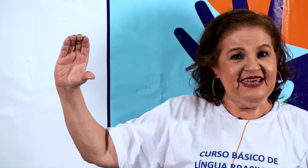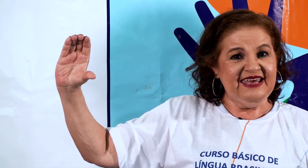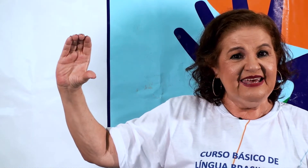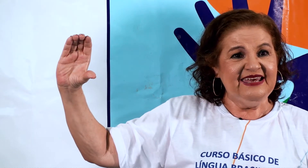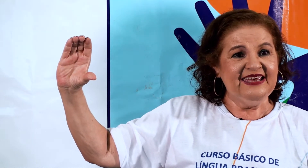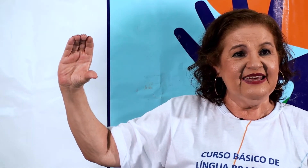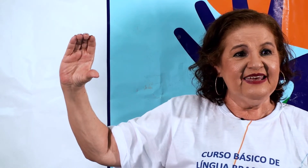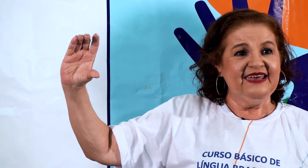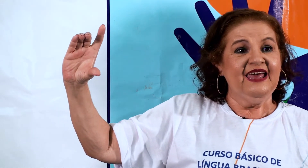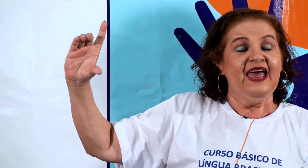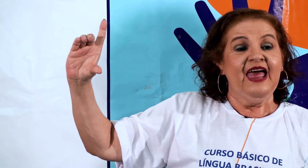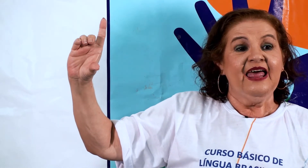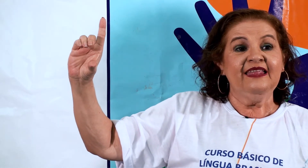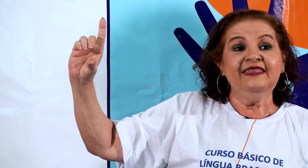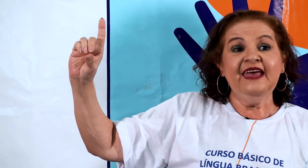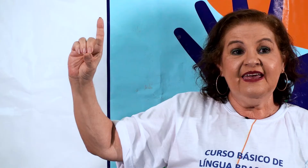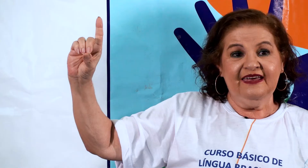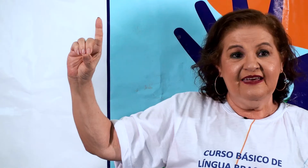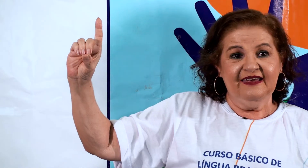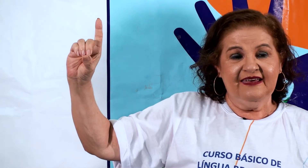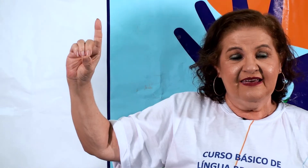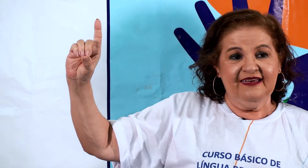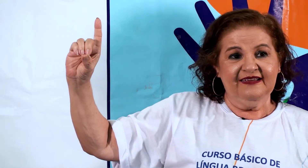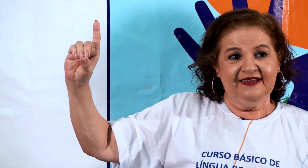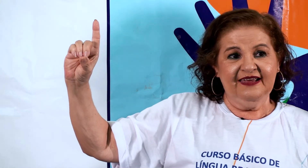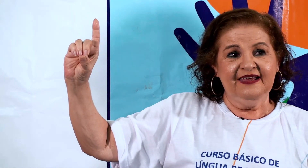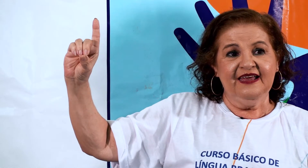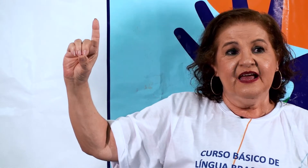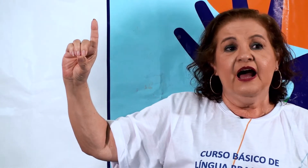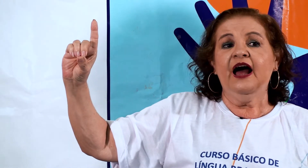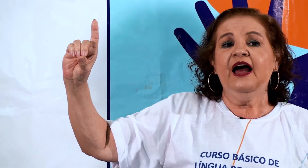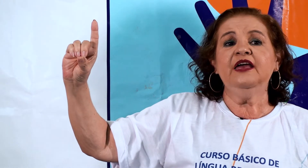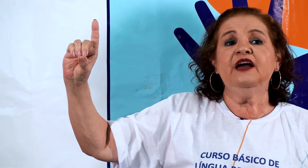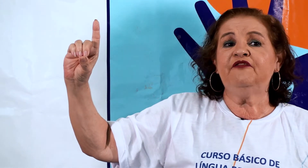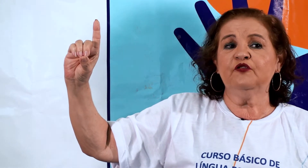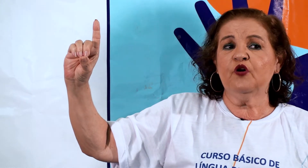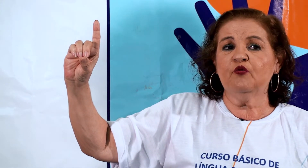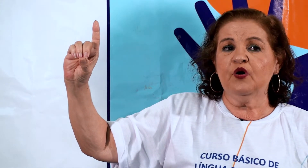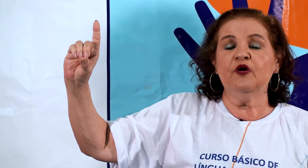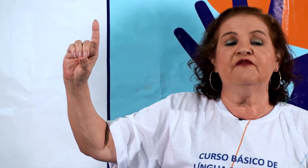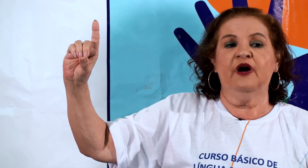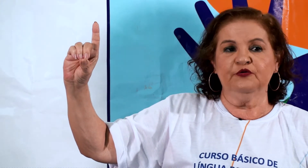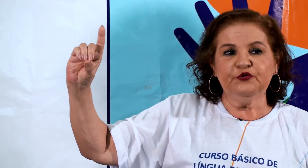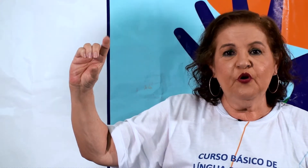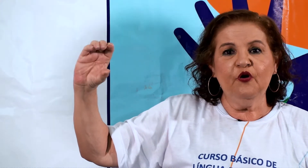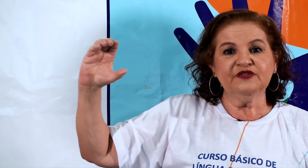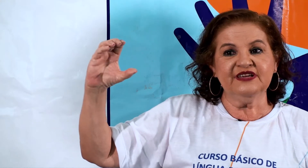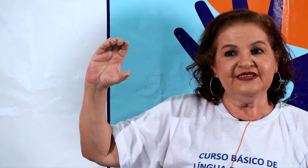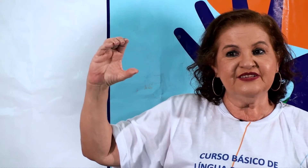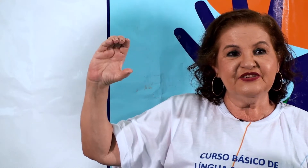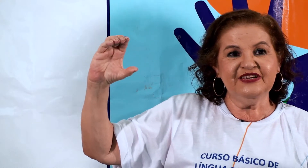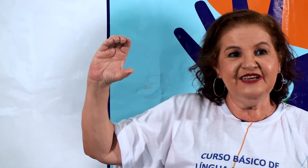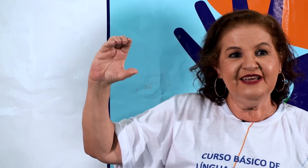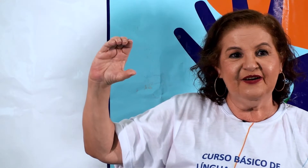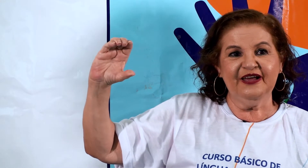C, D. Né? Aí faltou alguma coisa? Faltou o C cedilha, olha,